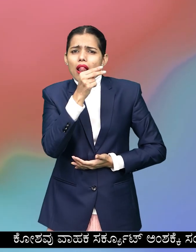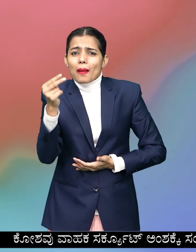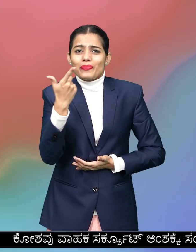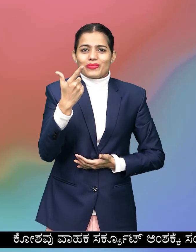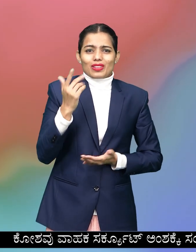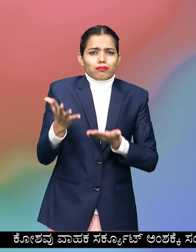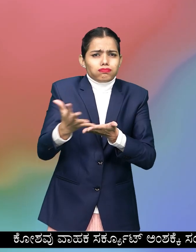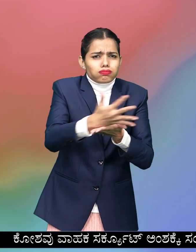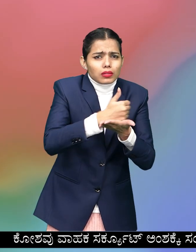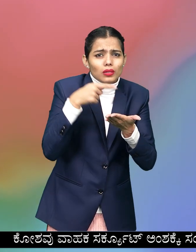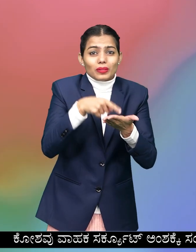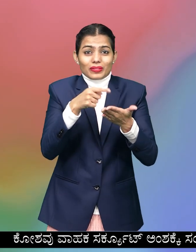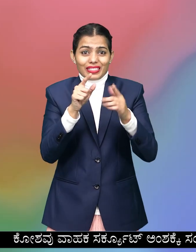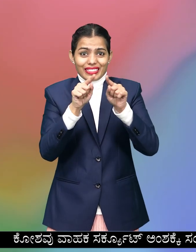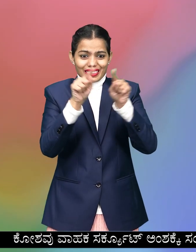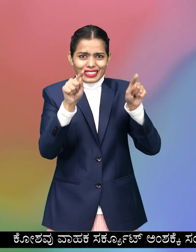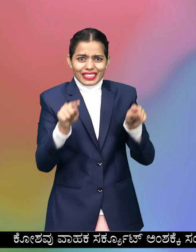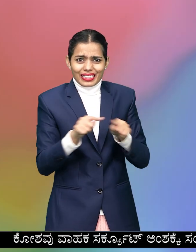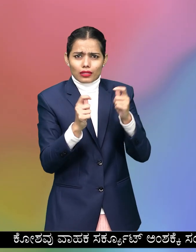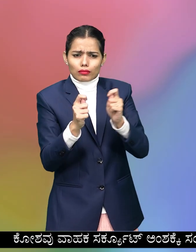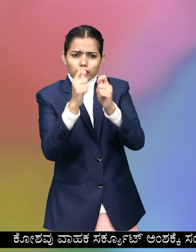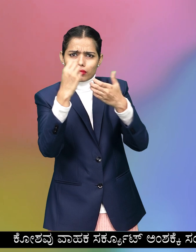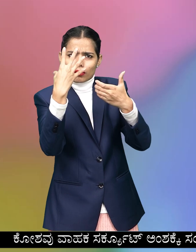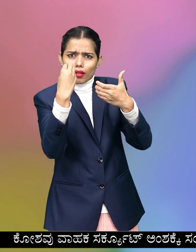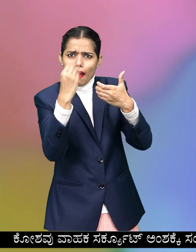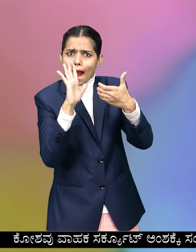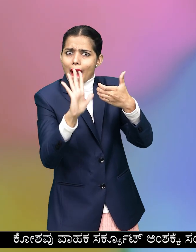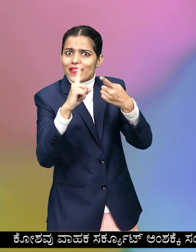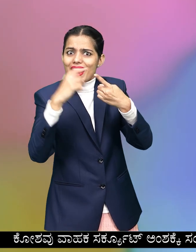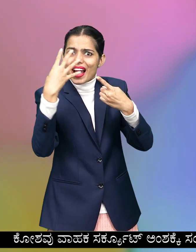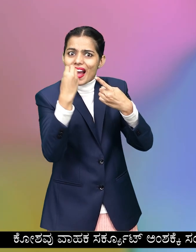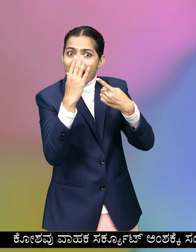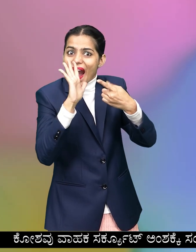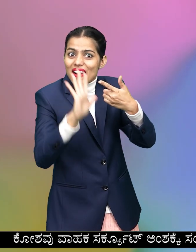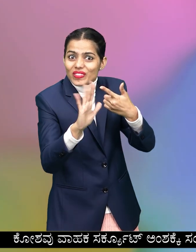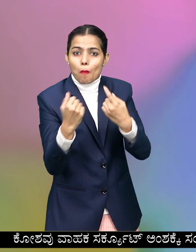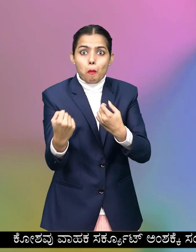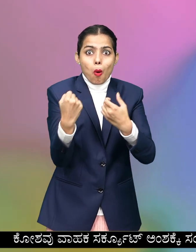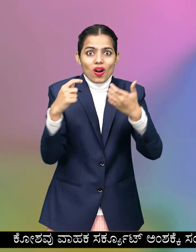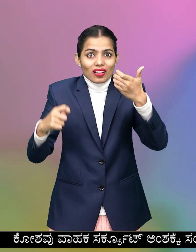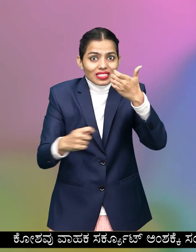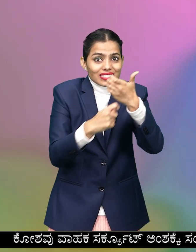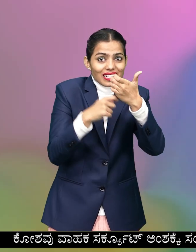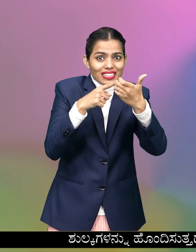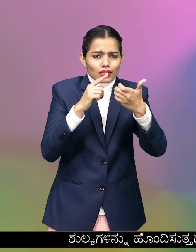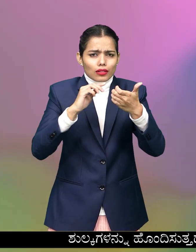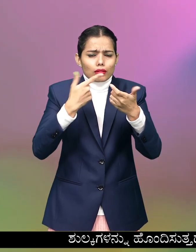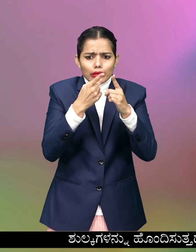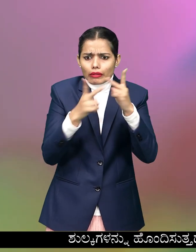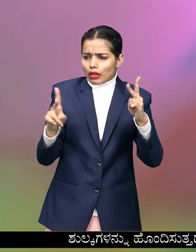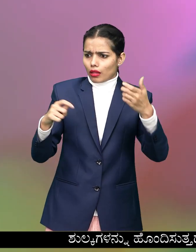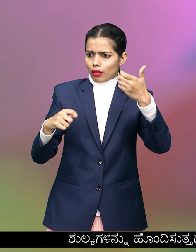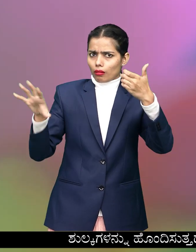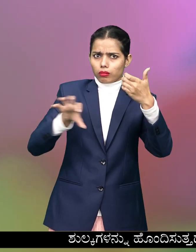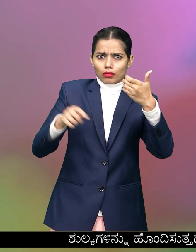ಕೋಶಕವು ವಾಹಕ ಸರ್ಕ್ಯೂಟ್ ಅಂಶಕ್ಕೆ ಸಂಪರ್ಕಗೊಂಡಾಗ ಸಂಭಾವ್ಯತೆ ವ್ಯತ್ಯಾಸವು ವಾಹಕದಲ್ಲಿ ಚಲನೆಯ